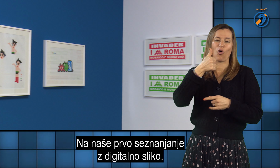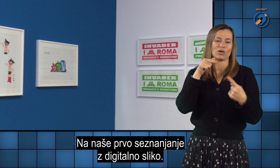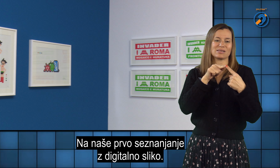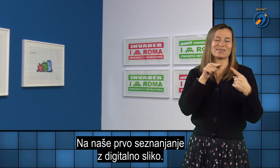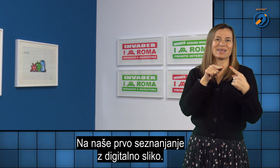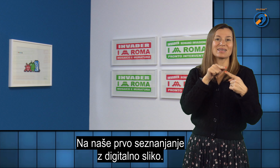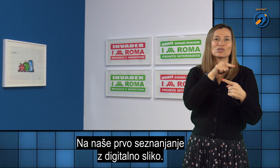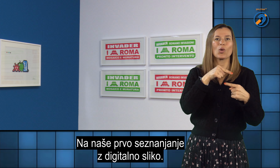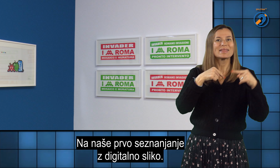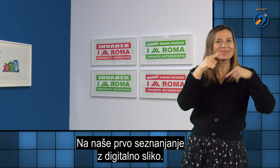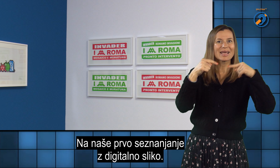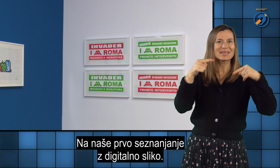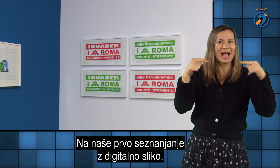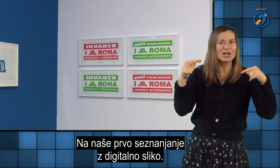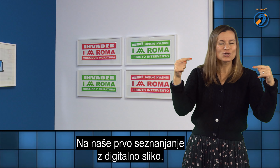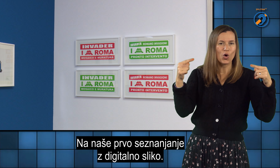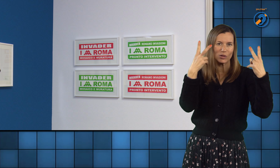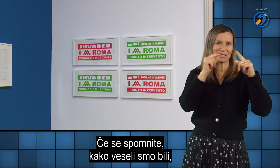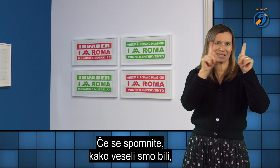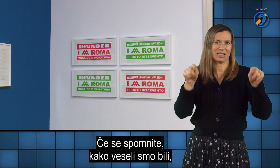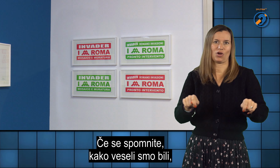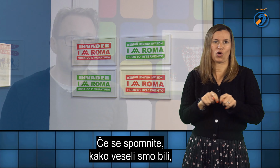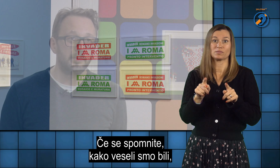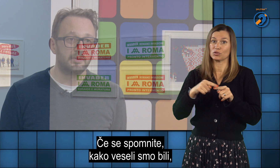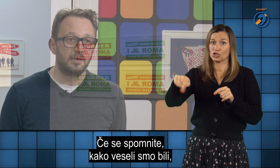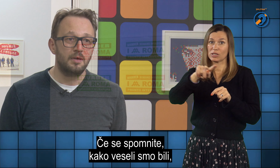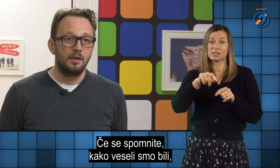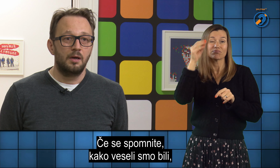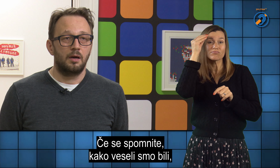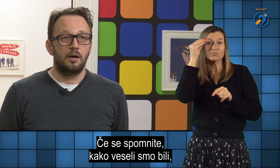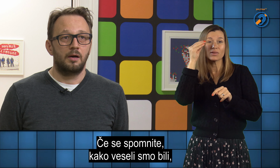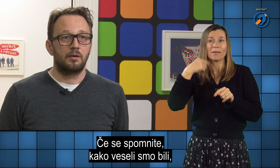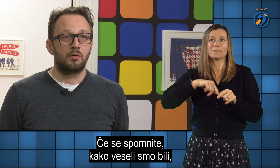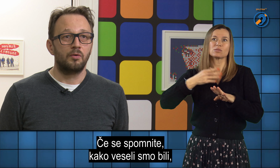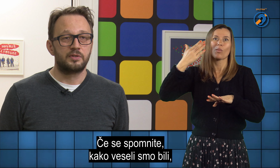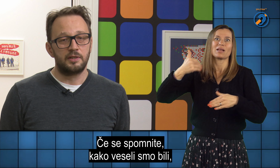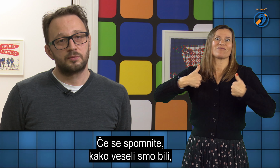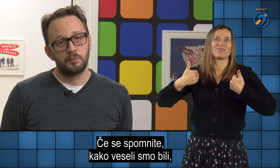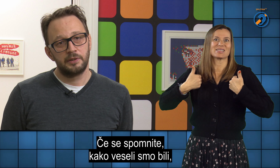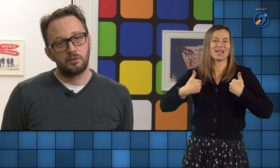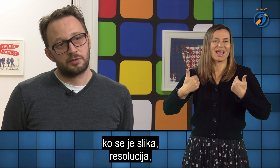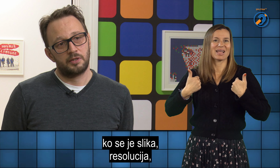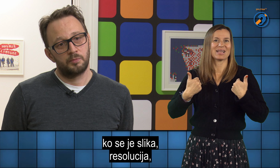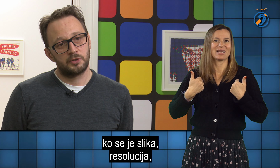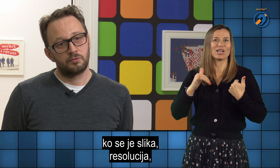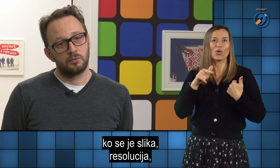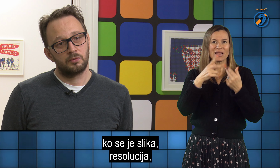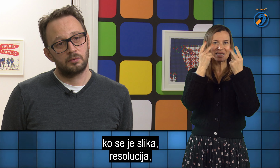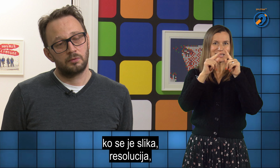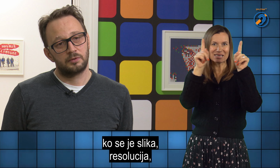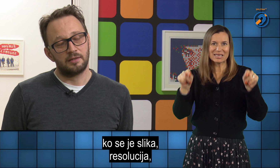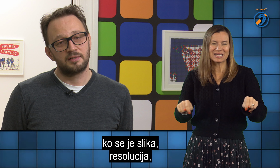prvo seznanjanje z to digitalno sliko. In če se spomnite, kako veseli smo bili, ko se je v